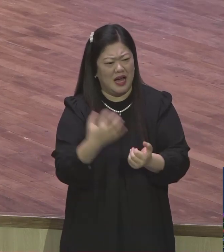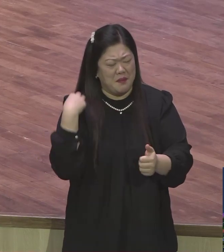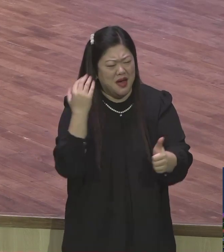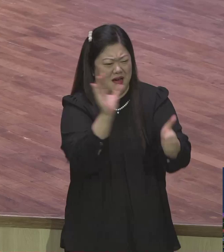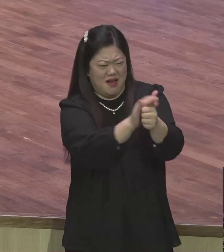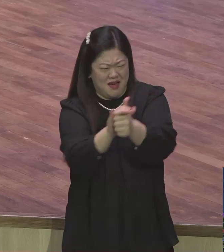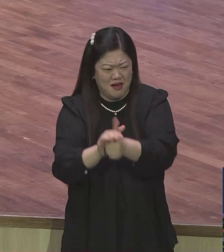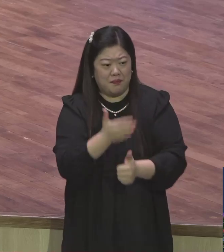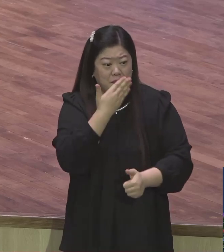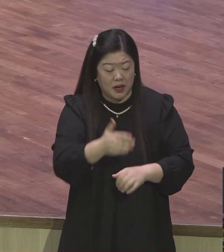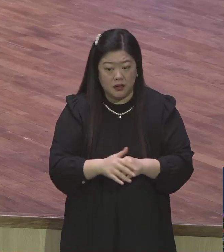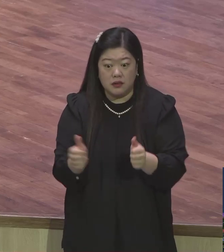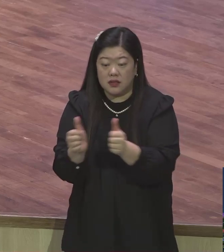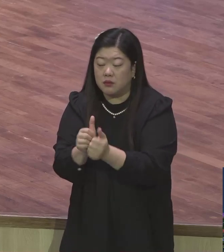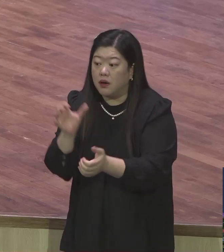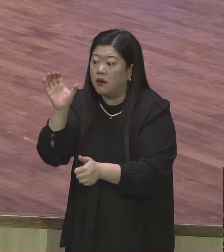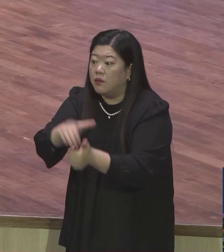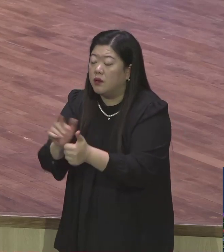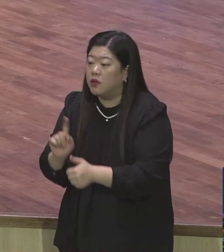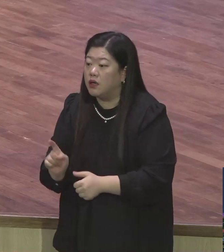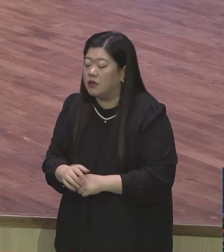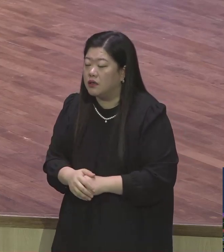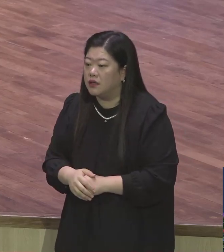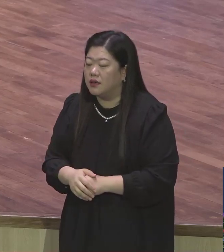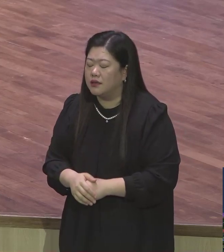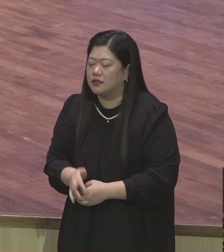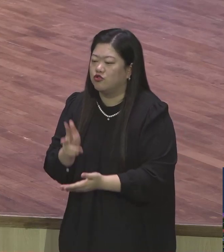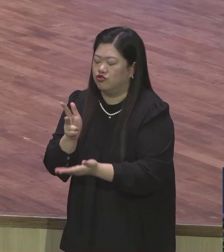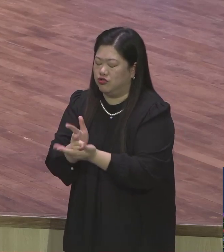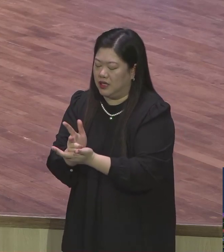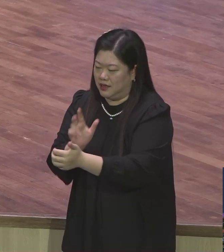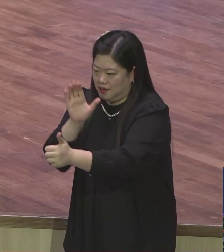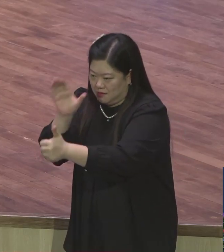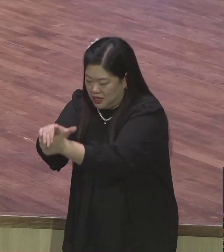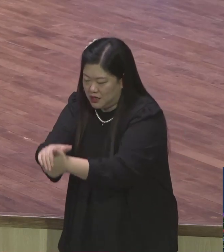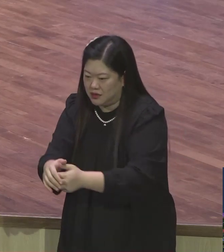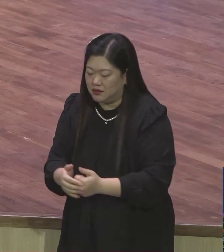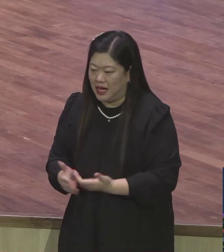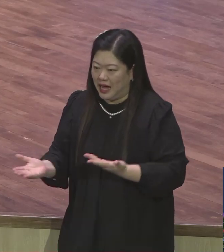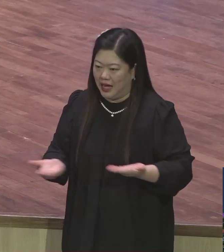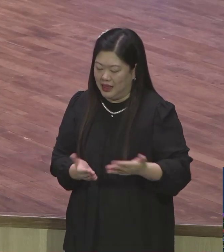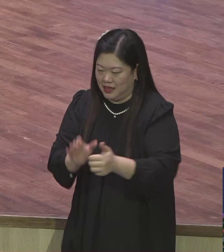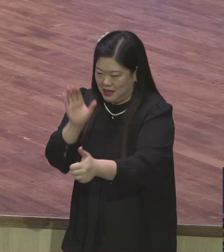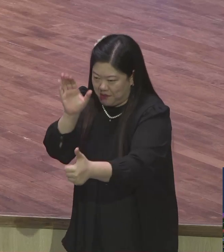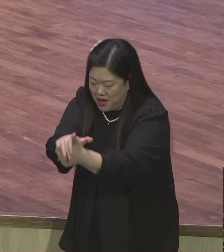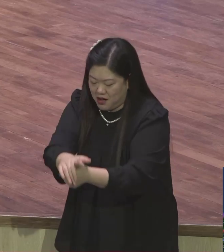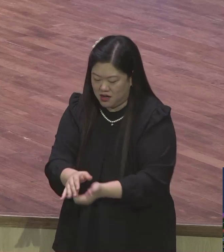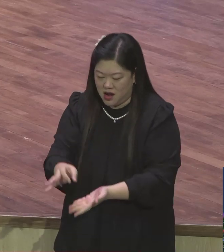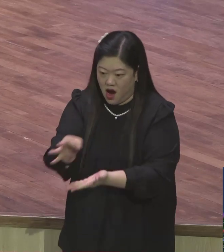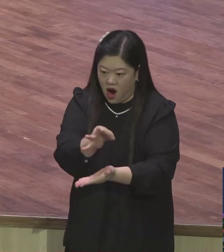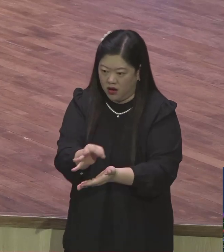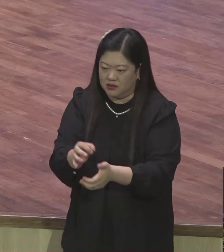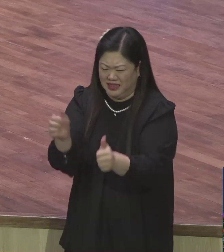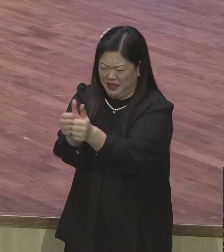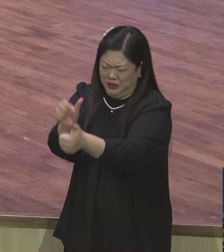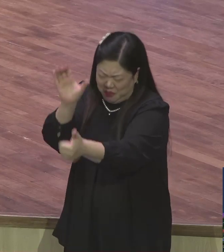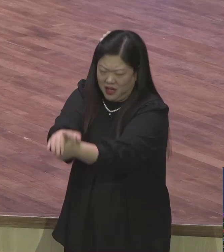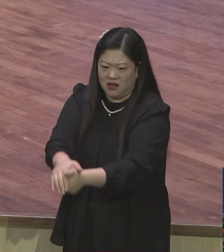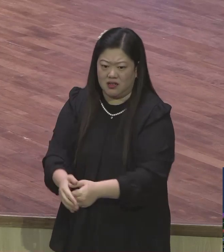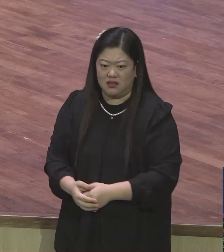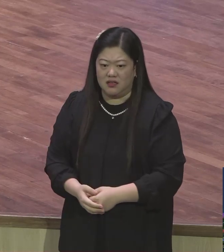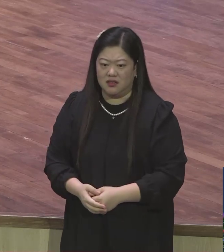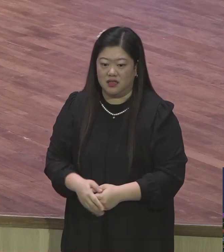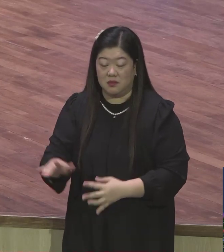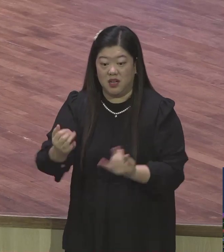이제 다음 내년부터는 장로님들이 다 하시겠습니다만은. 그러니까 이 교회 여러분, 여성으로서